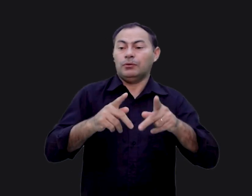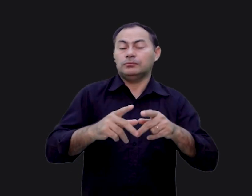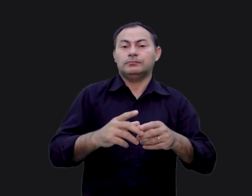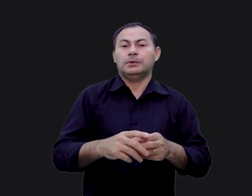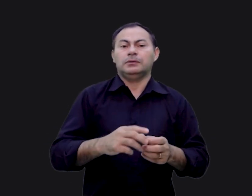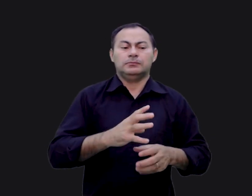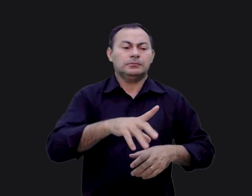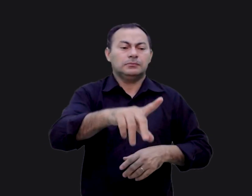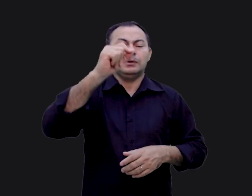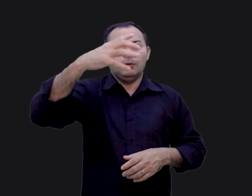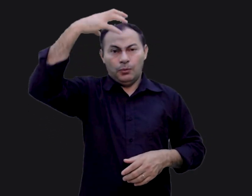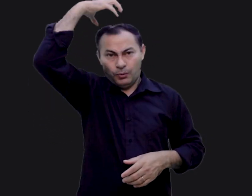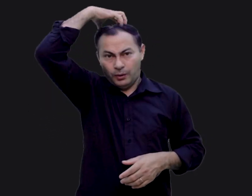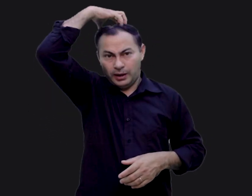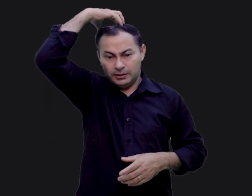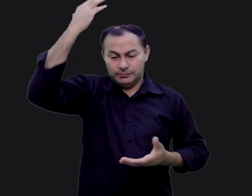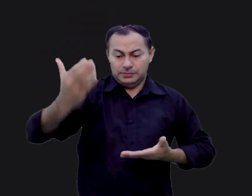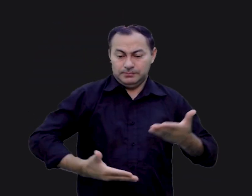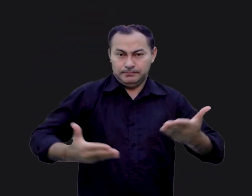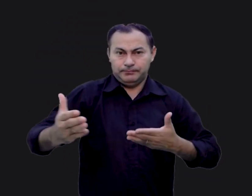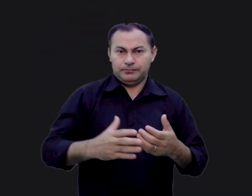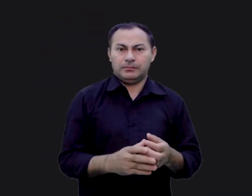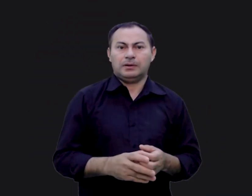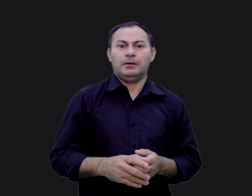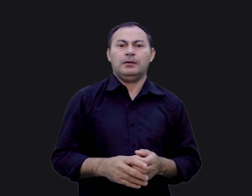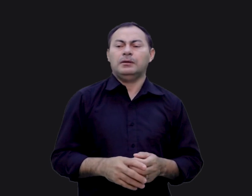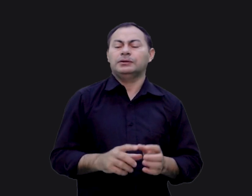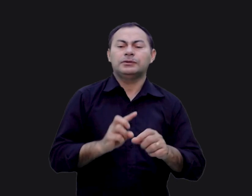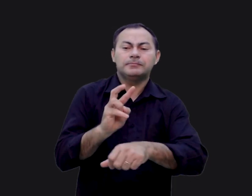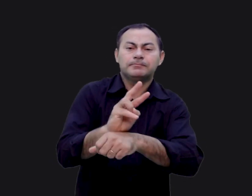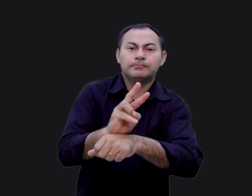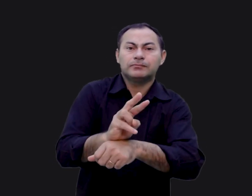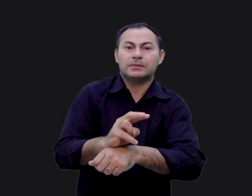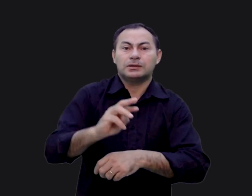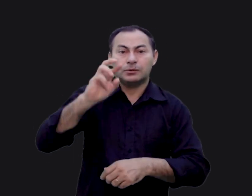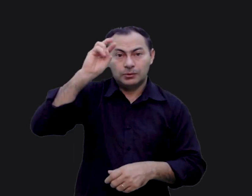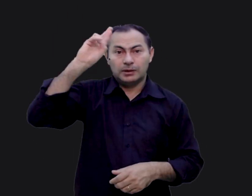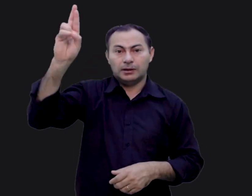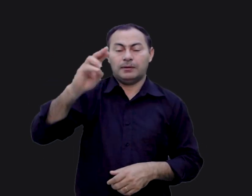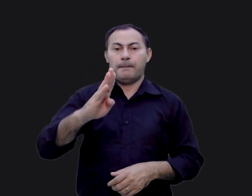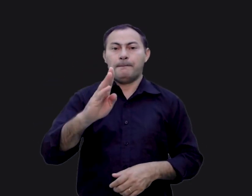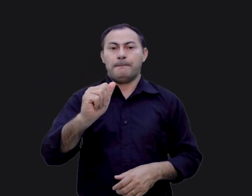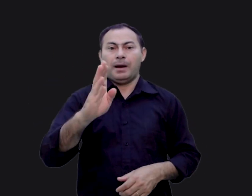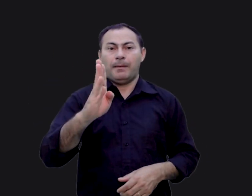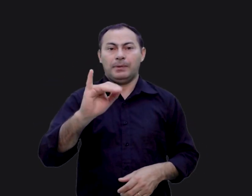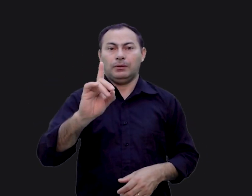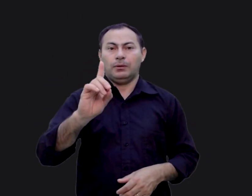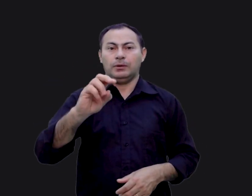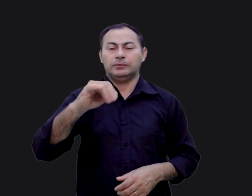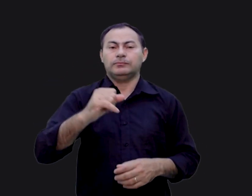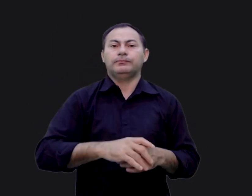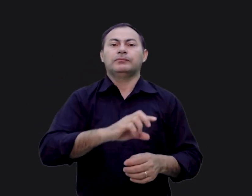Babilônia, nomearam um rei para servir de marionete das autoridades babilônicas, chamado